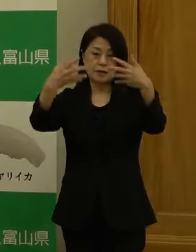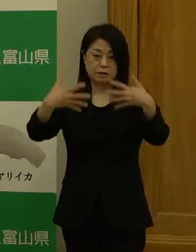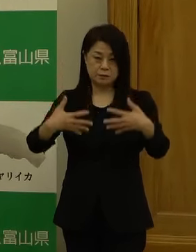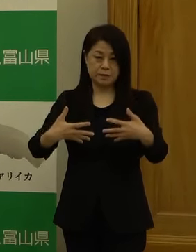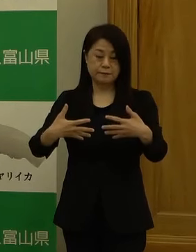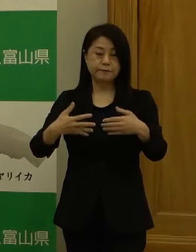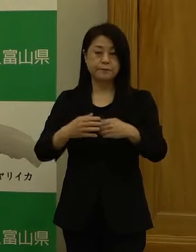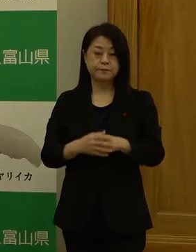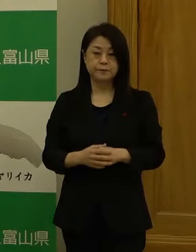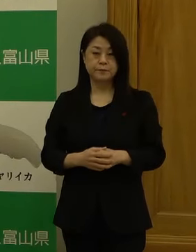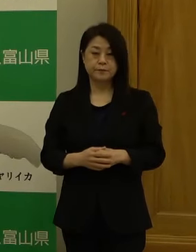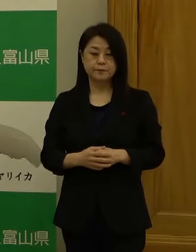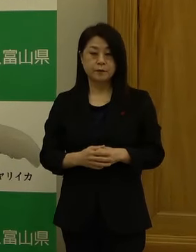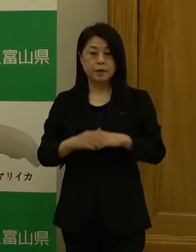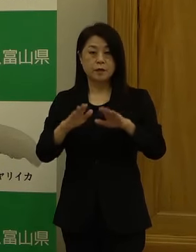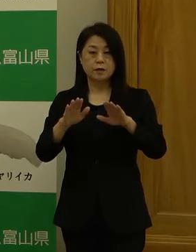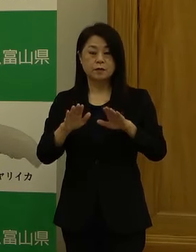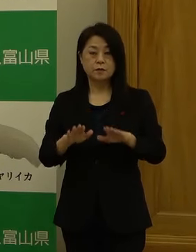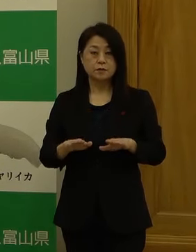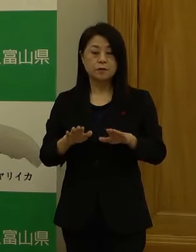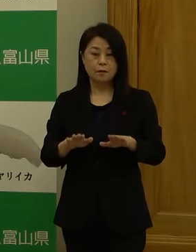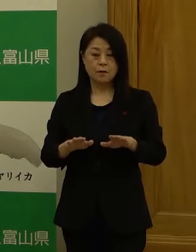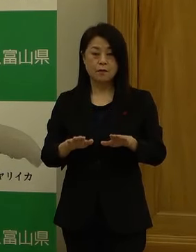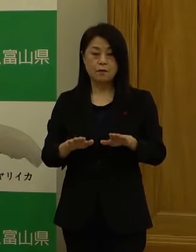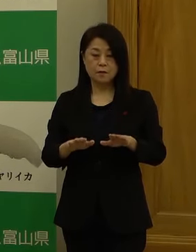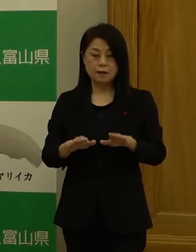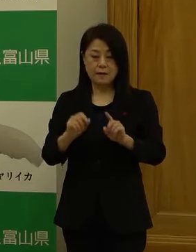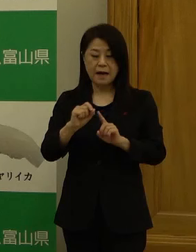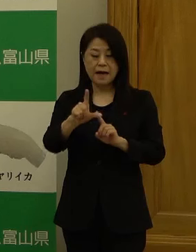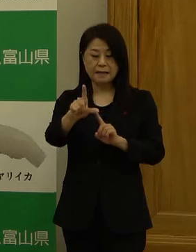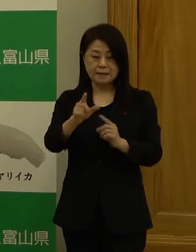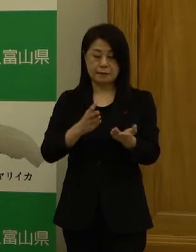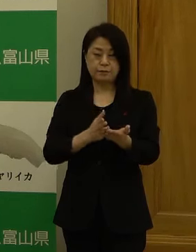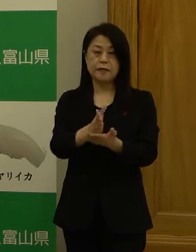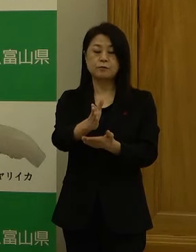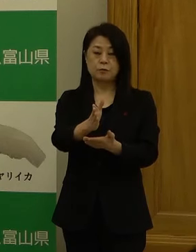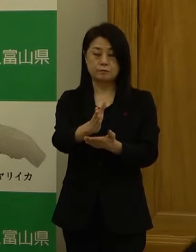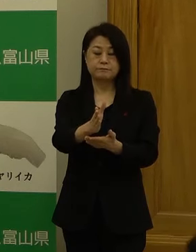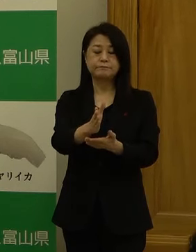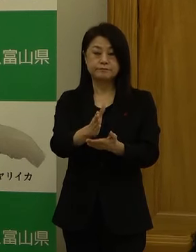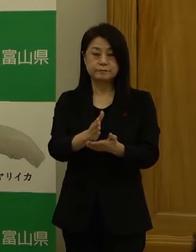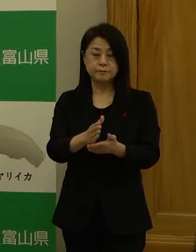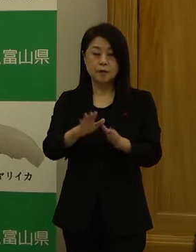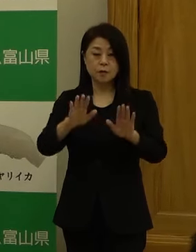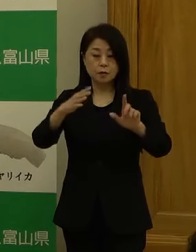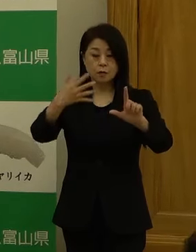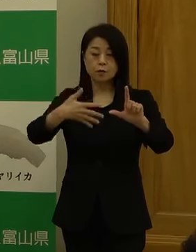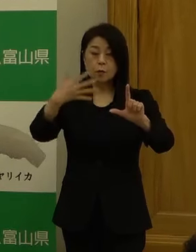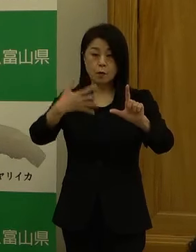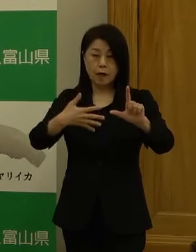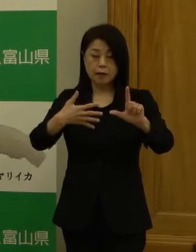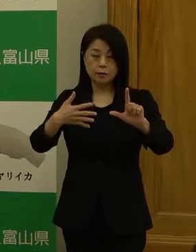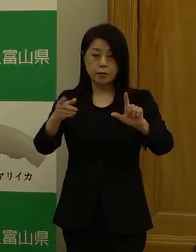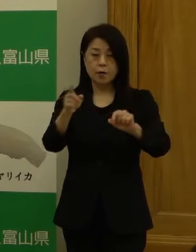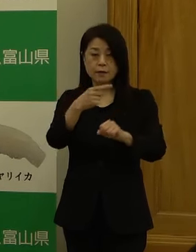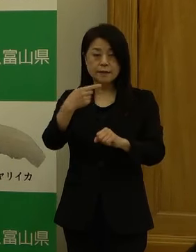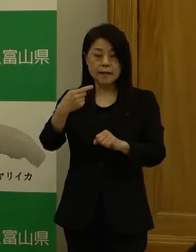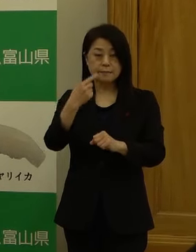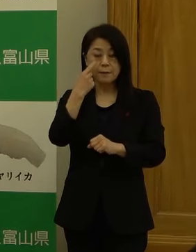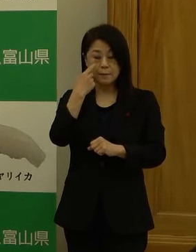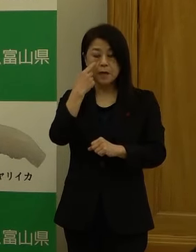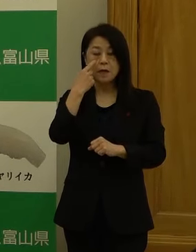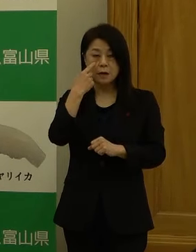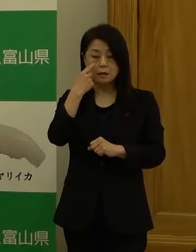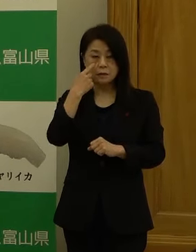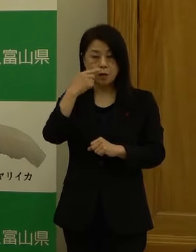。で本日まさに今配信をスタートします。この動画の第1本目の動画ですが、